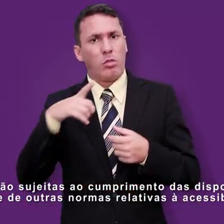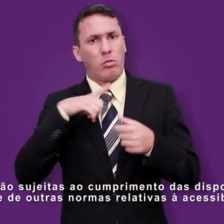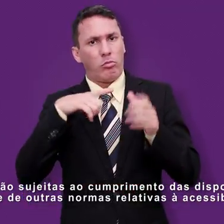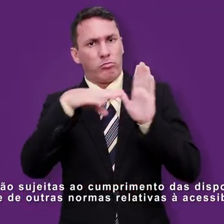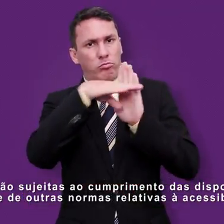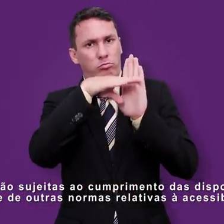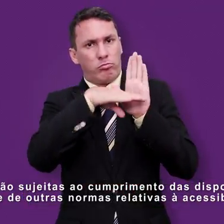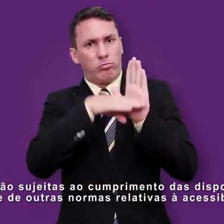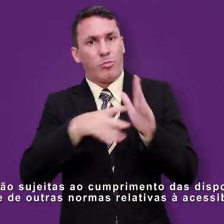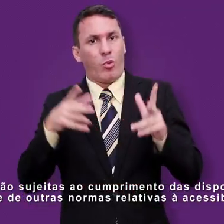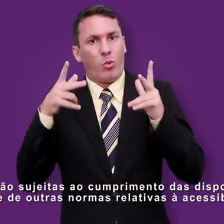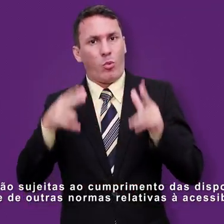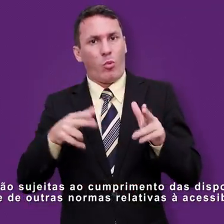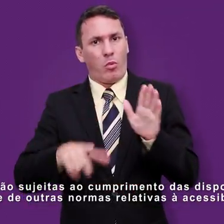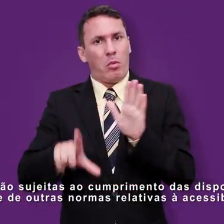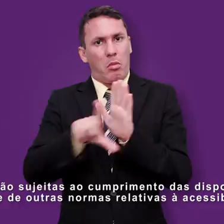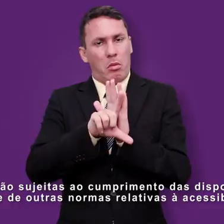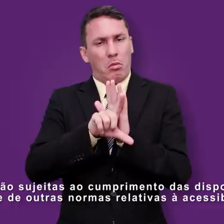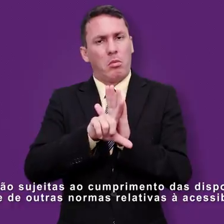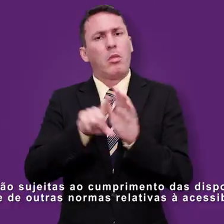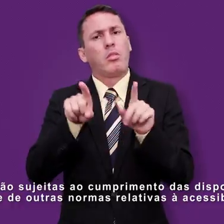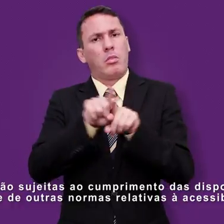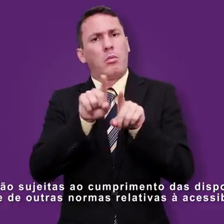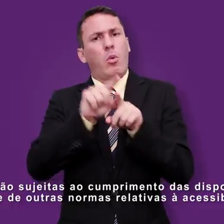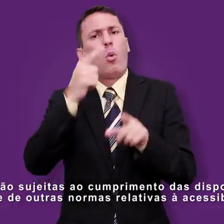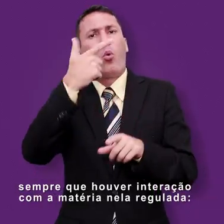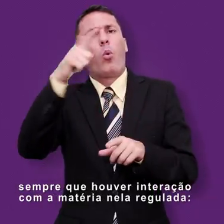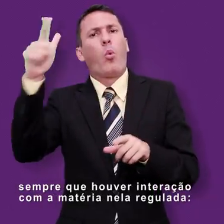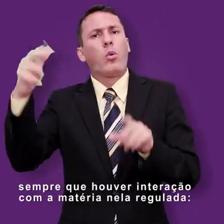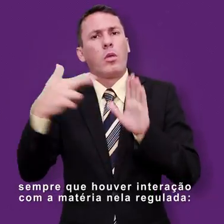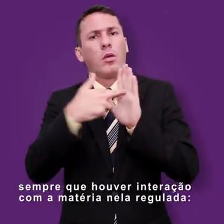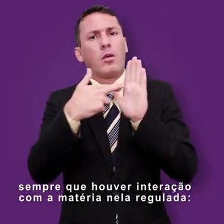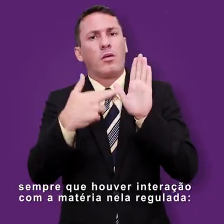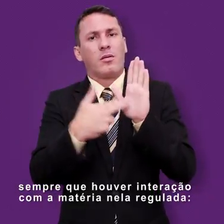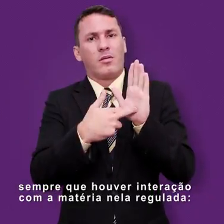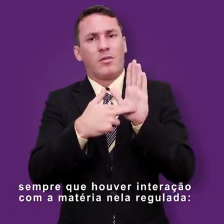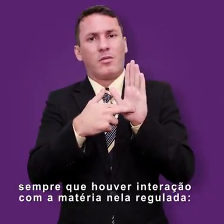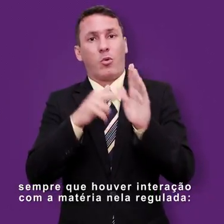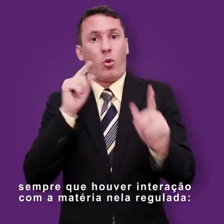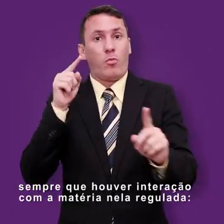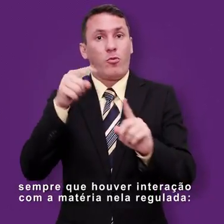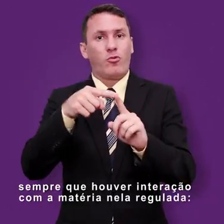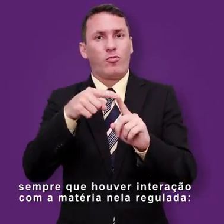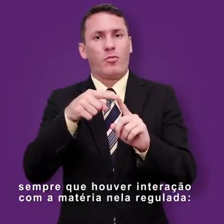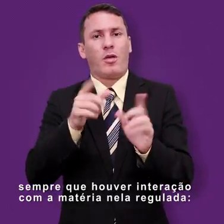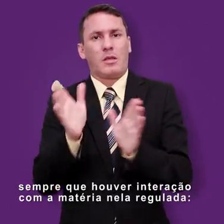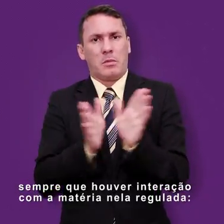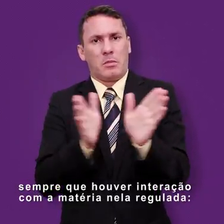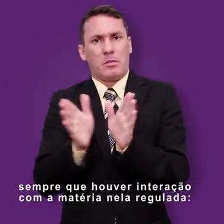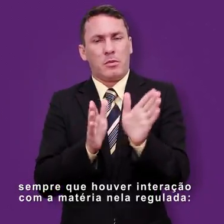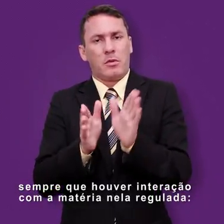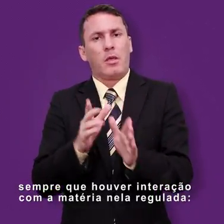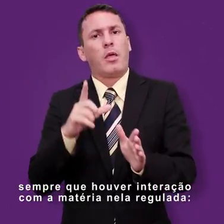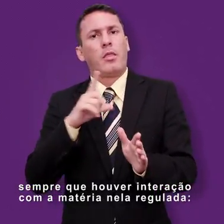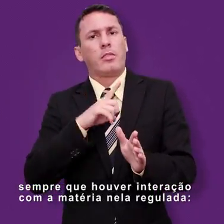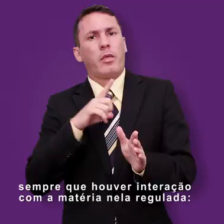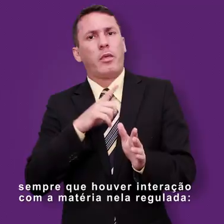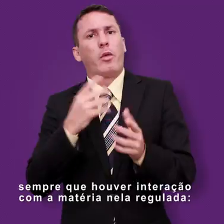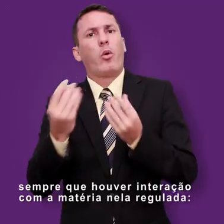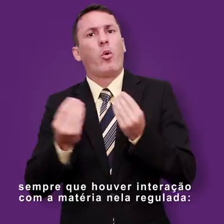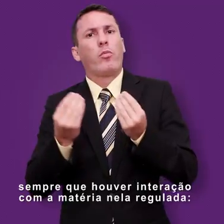e de outras normas relativas à acessibilidade, sempre que houver interação com a matéria nela regulada.